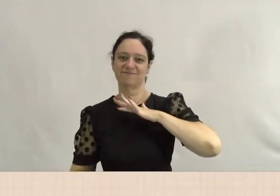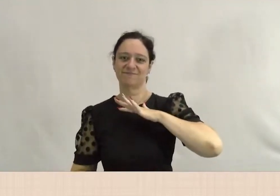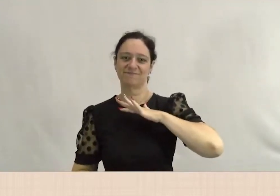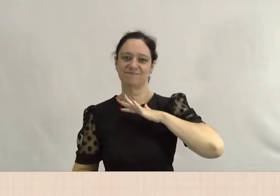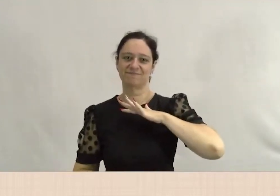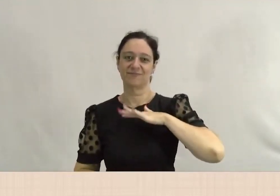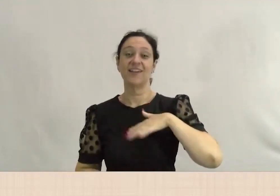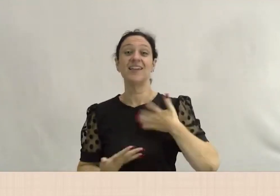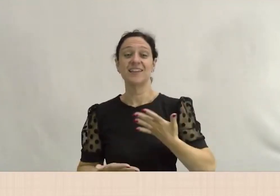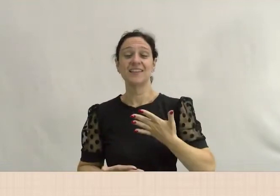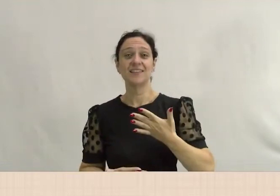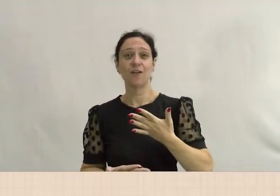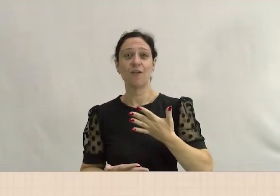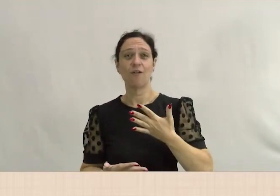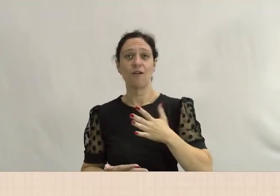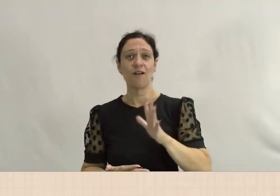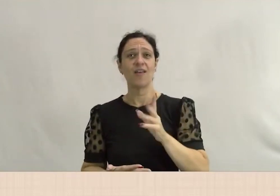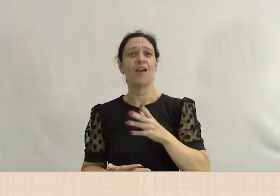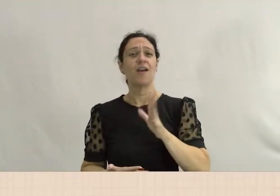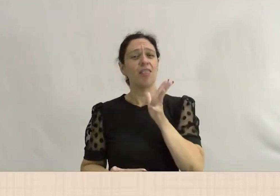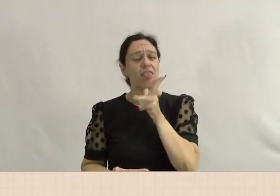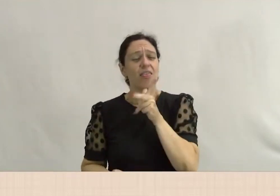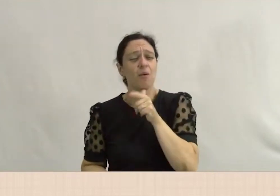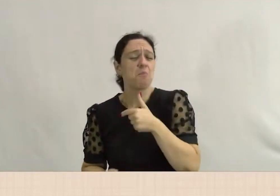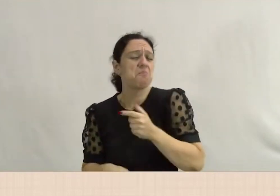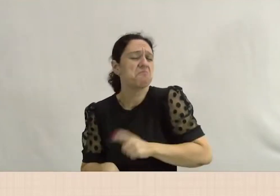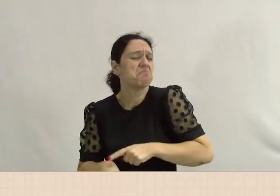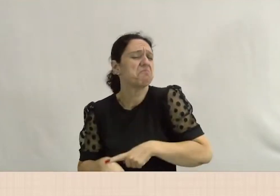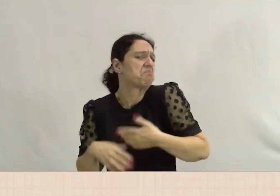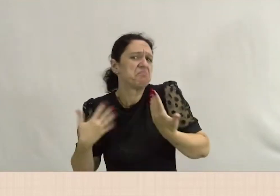Esse processo vai durar até quando?